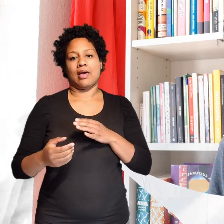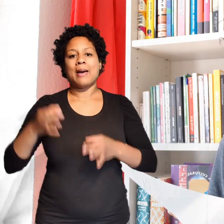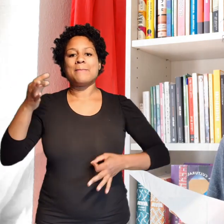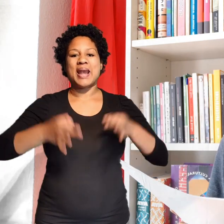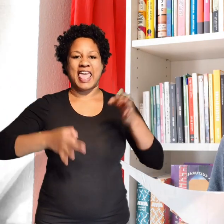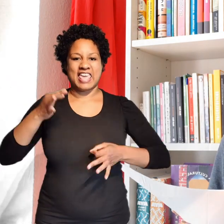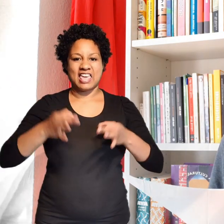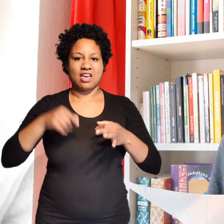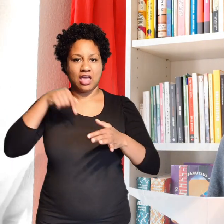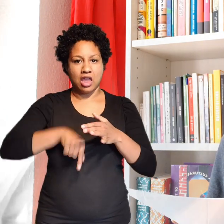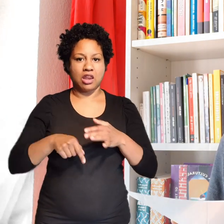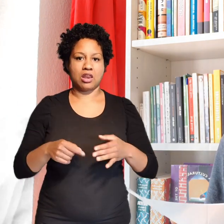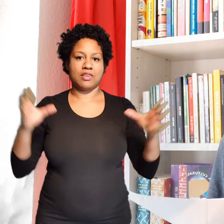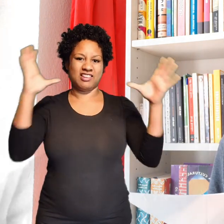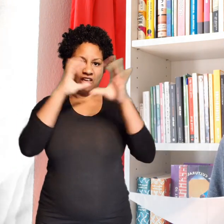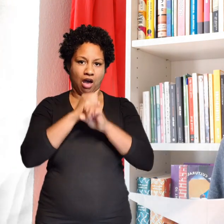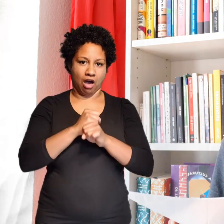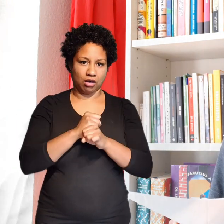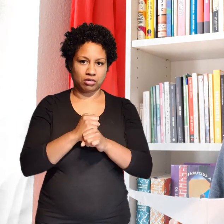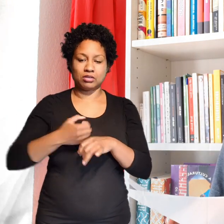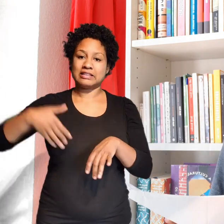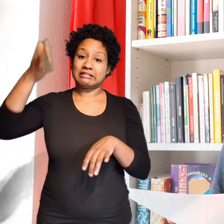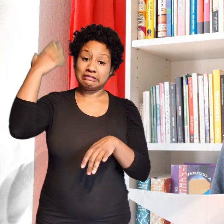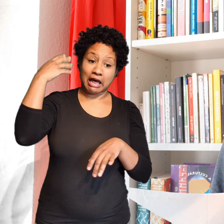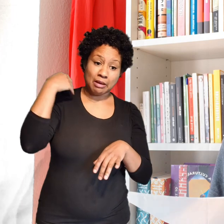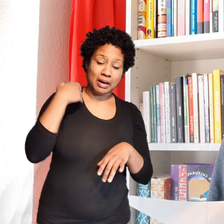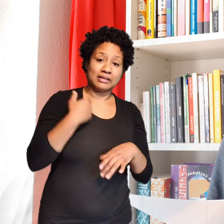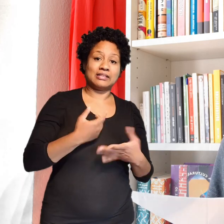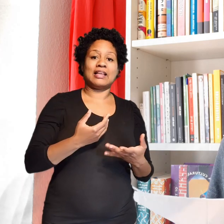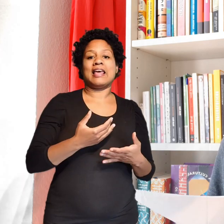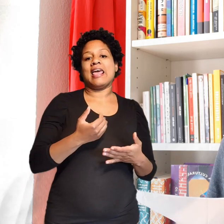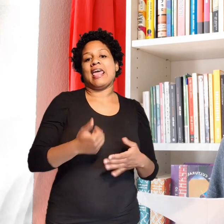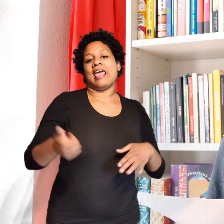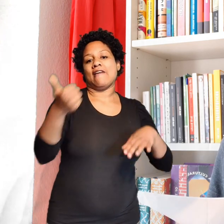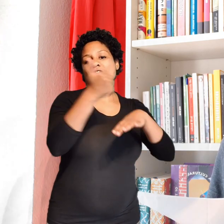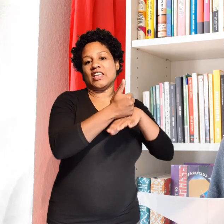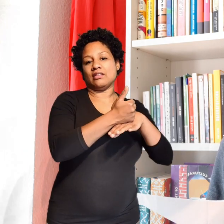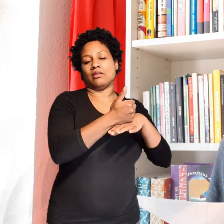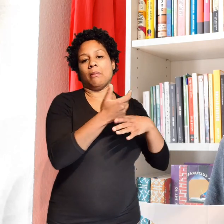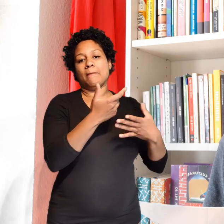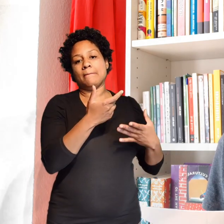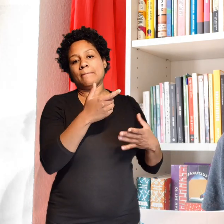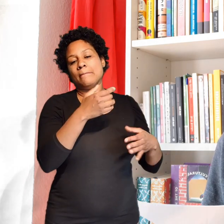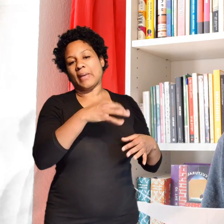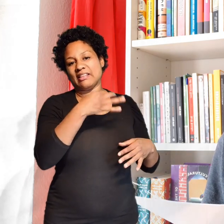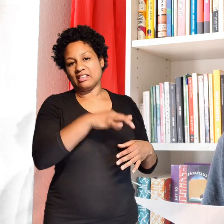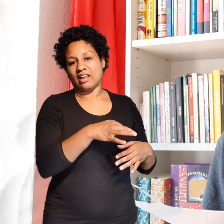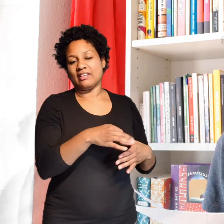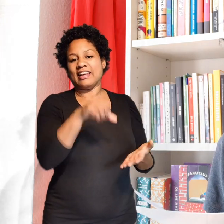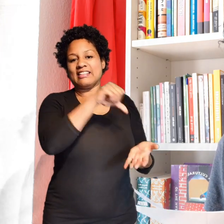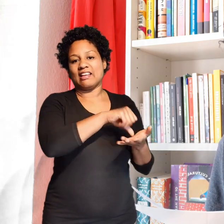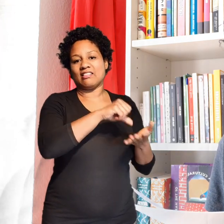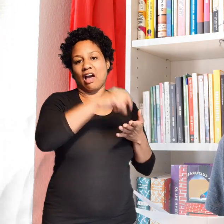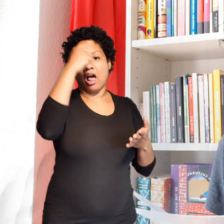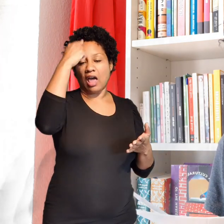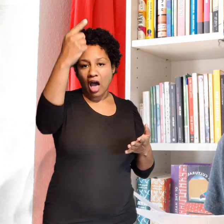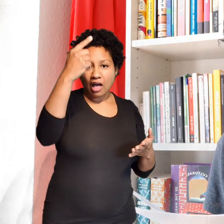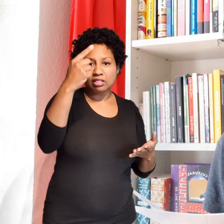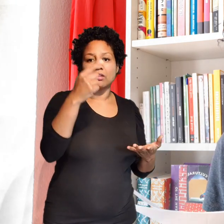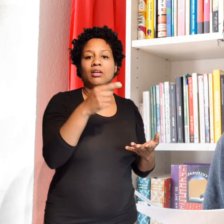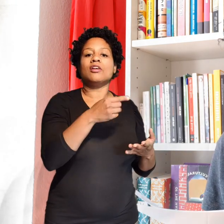Reihe wurde von dem ehemaligen Vizepräsidenten des Zentralrats der Juden in Deutschland, Michael Friedmann,